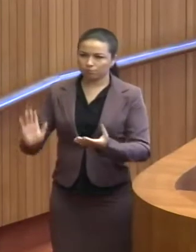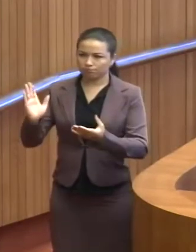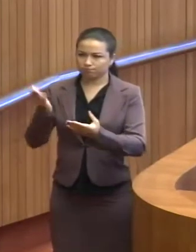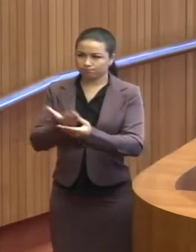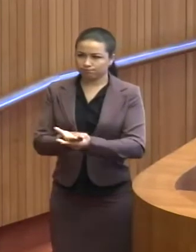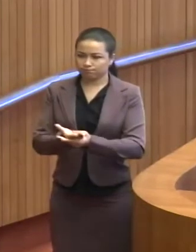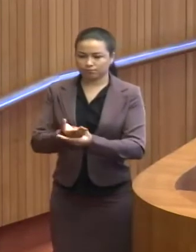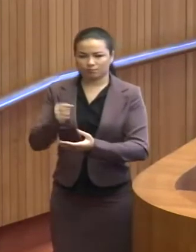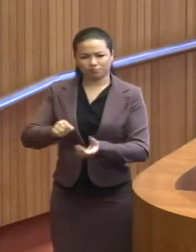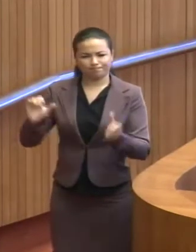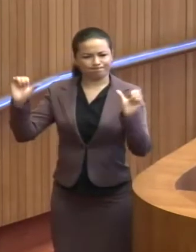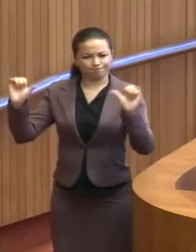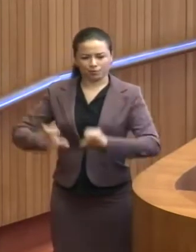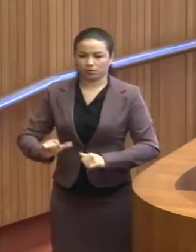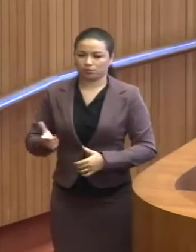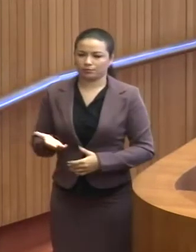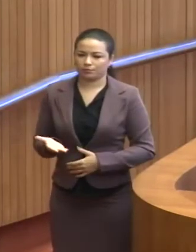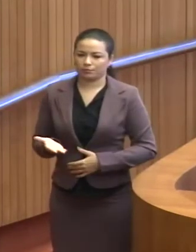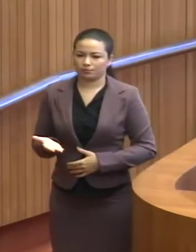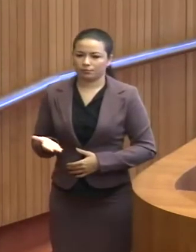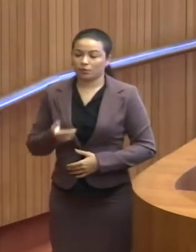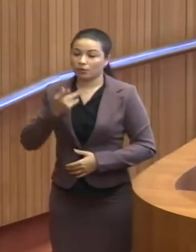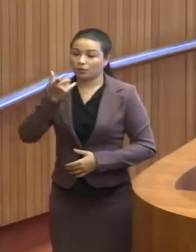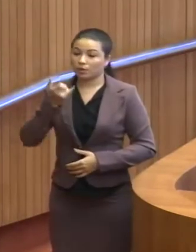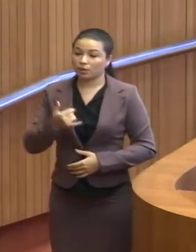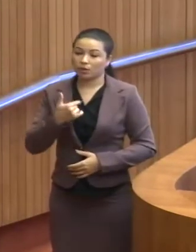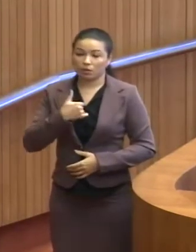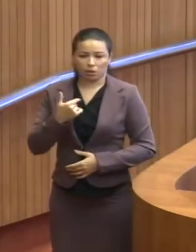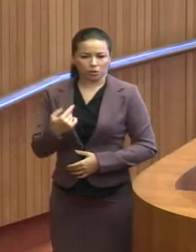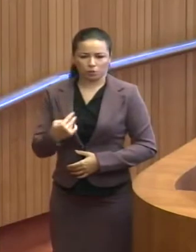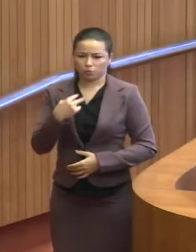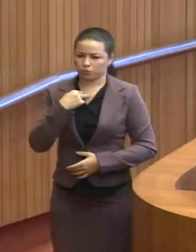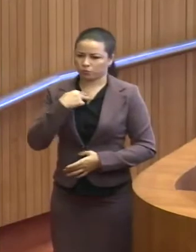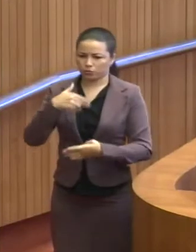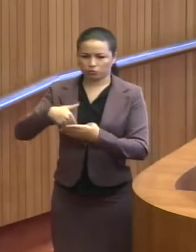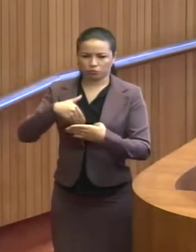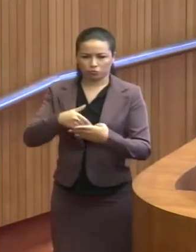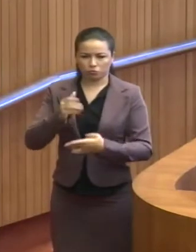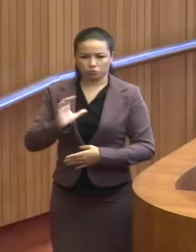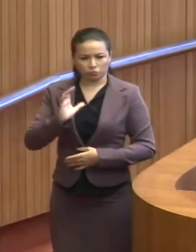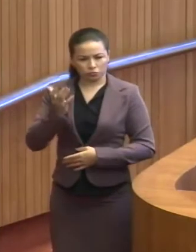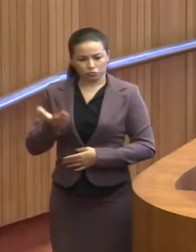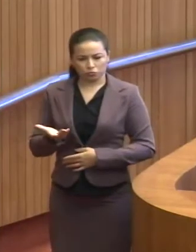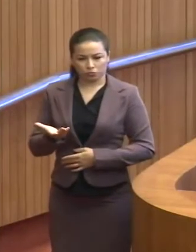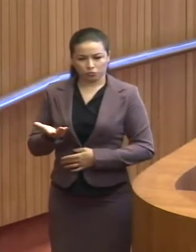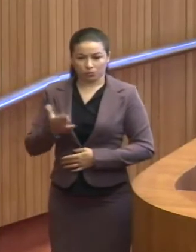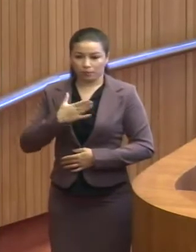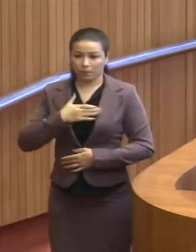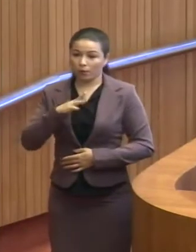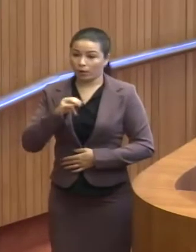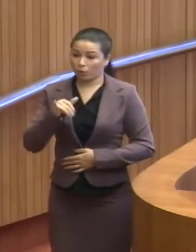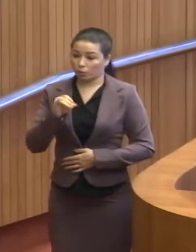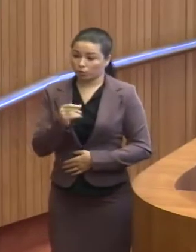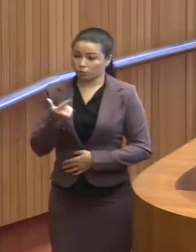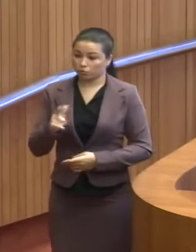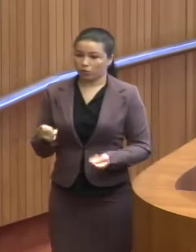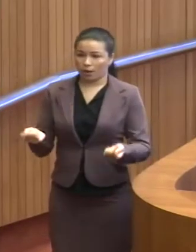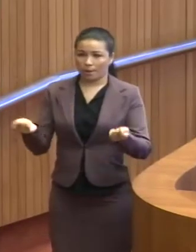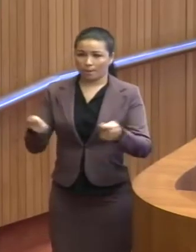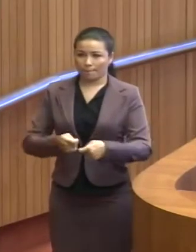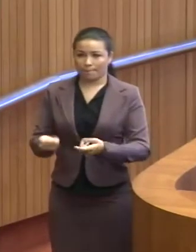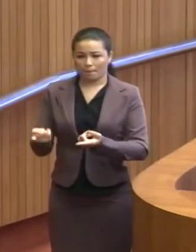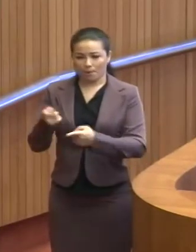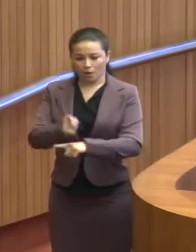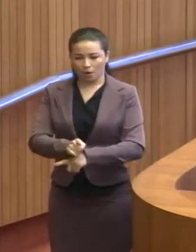processo foram absurdas. Disseram que eu estava inelegível. Disseram que meu recurso não tinha capacidade